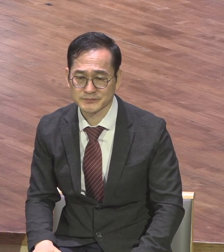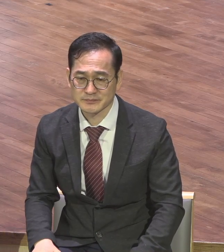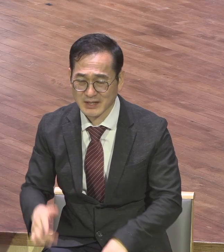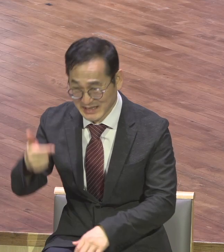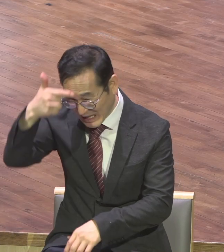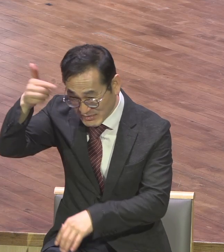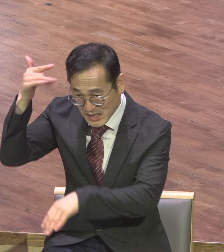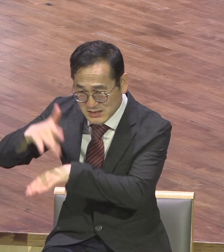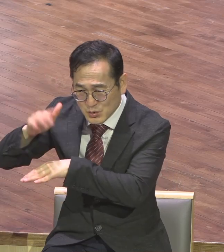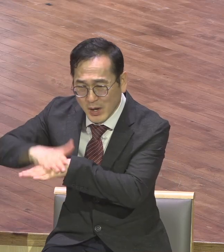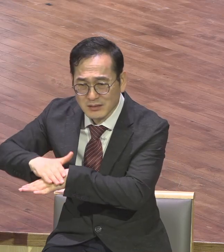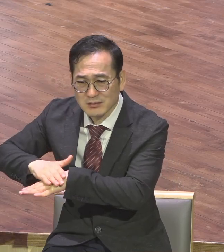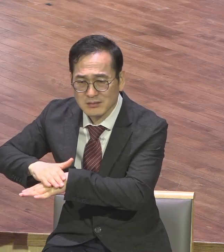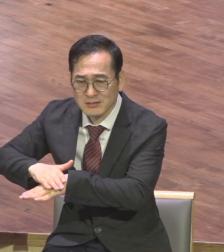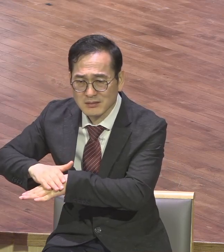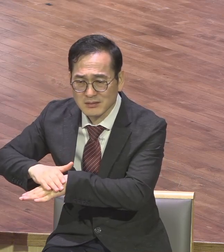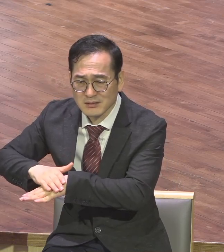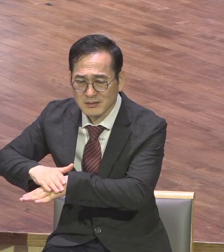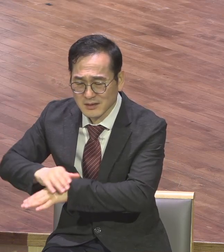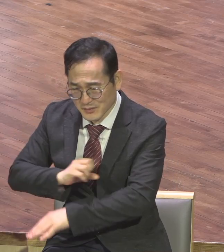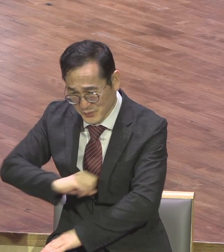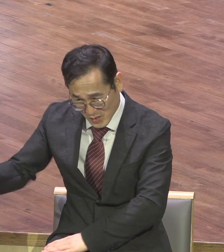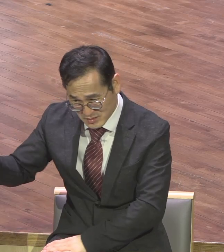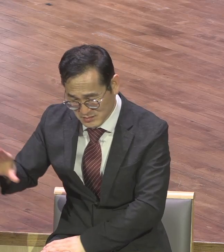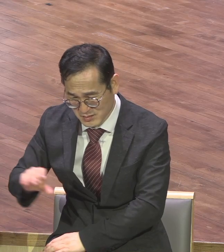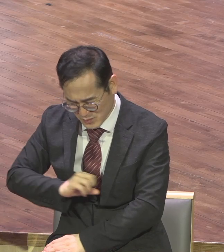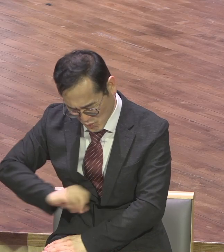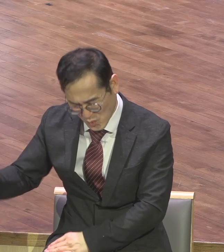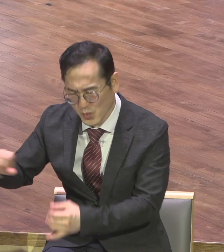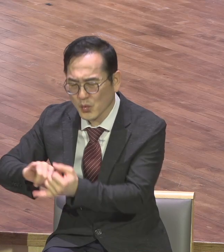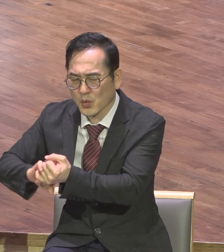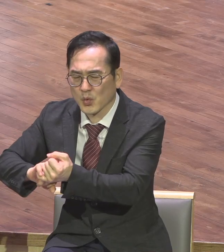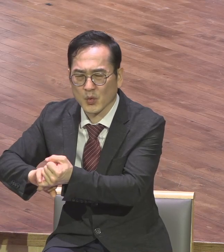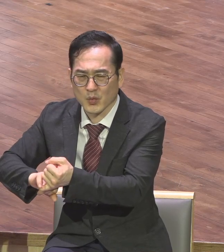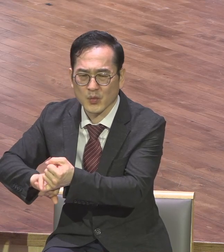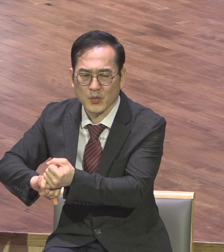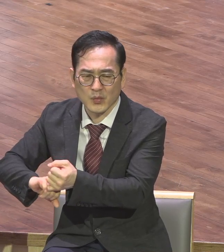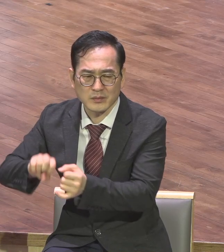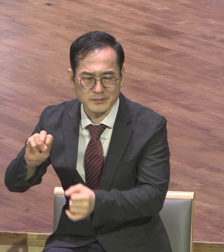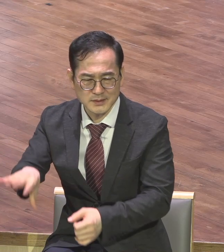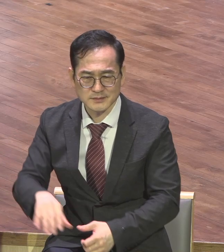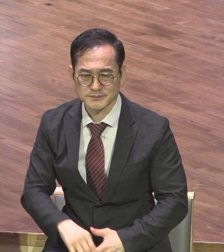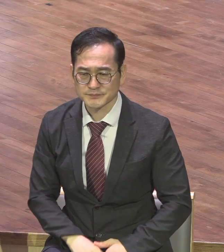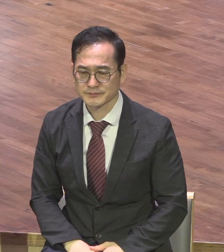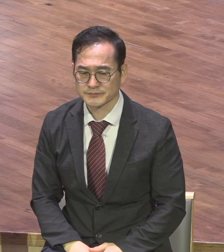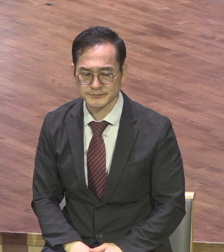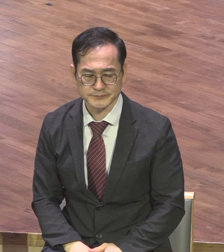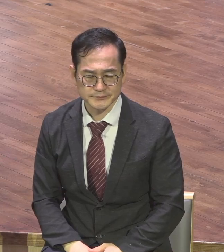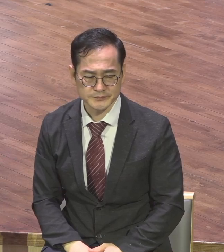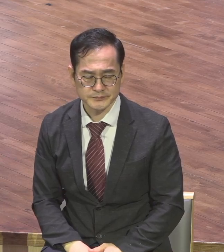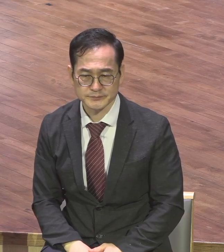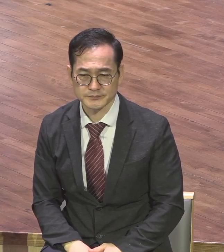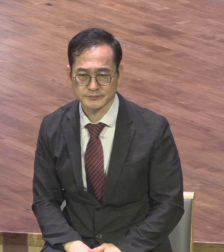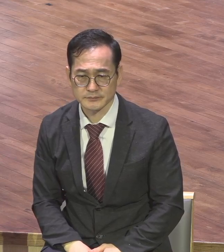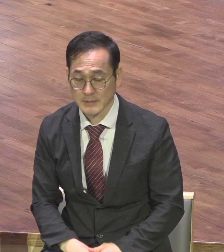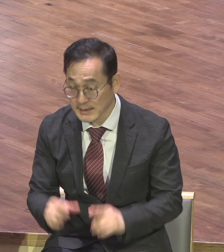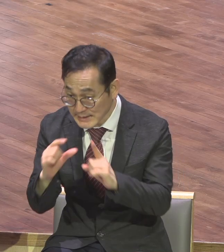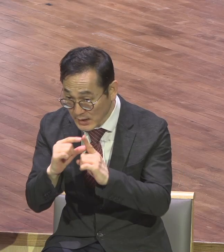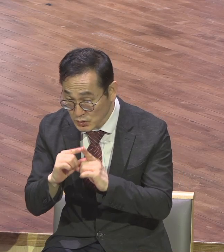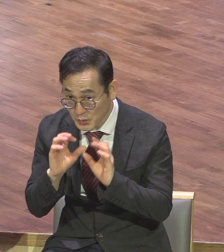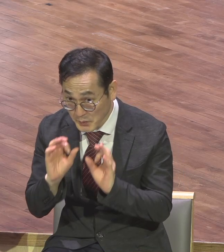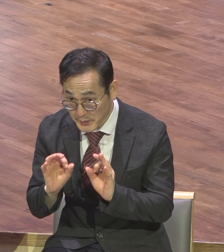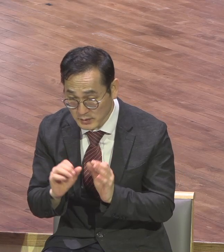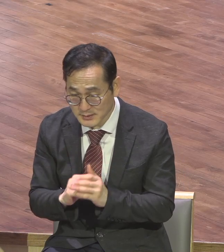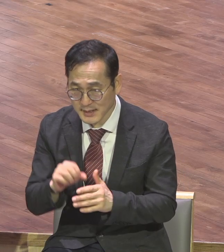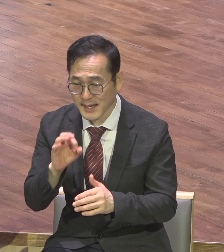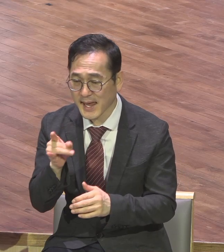옛체질, 옛습관, 옛성격. 오늘 본문에 보면 복잡한 용어들이 많이 나옵니다.